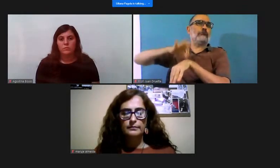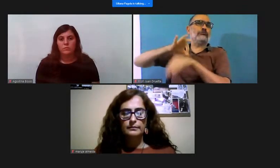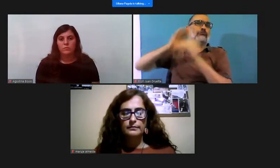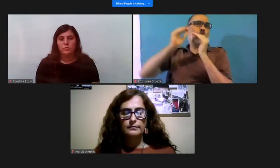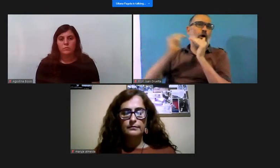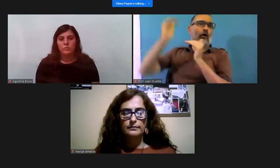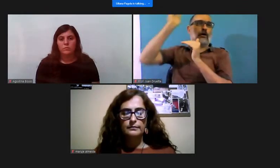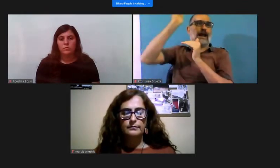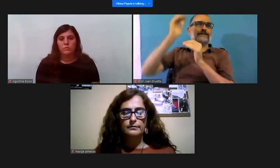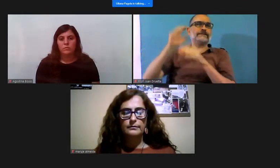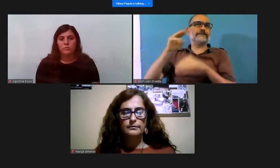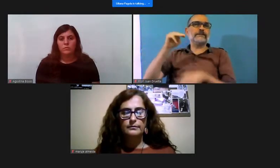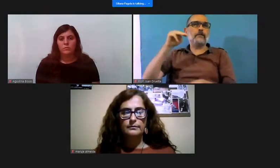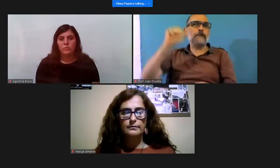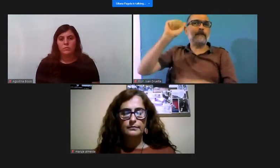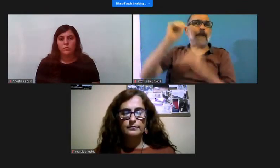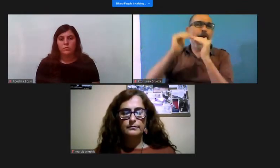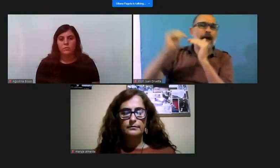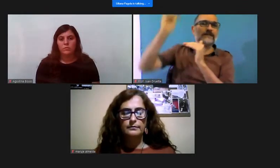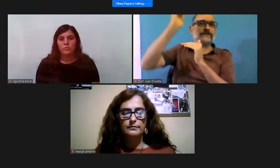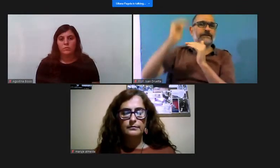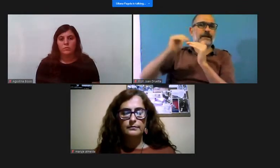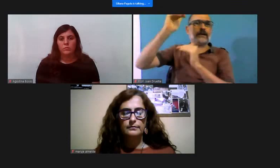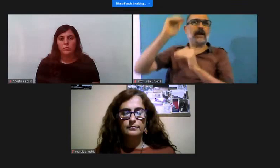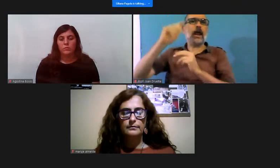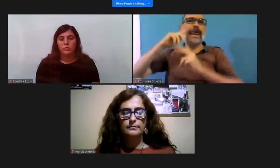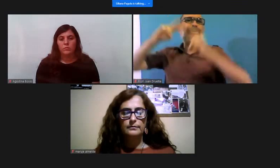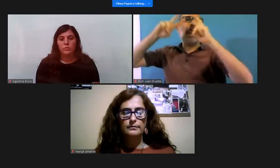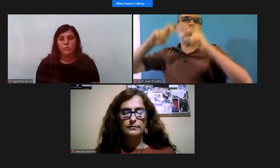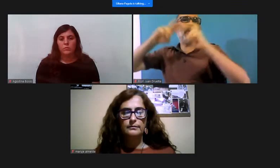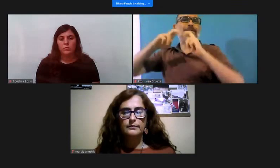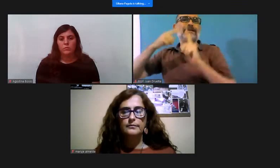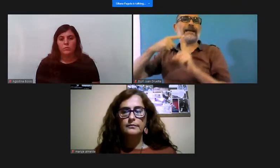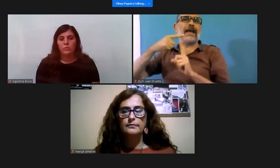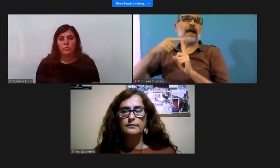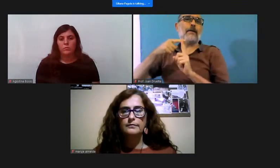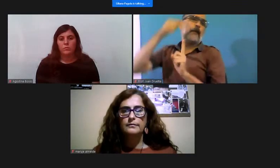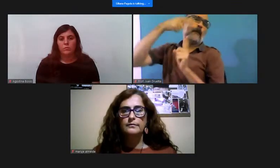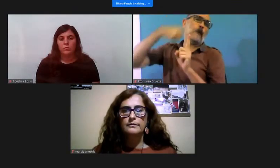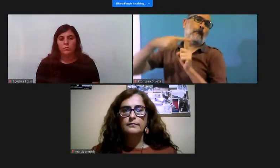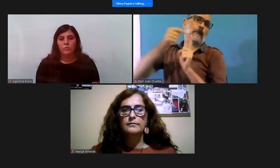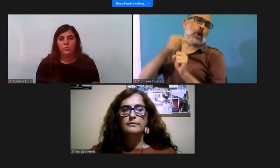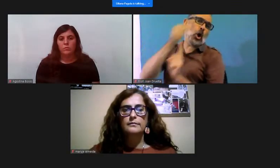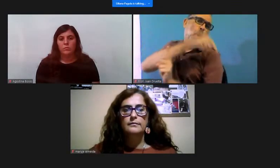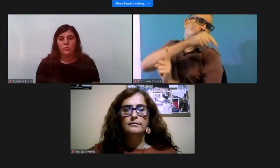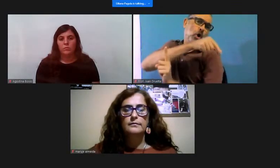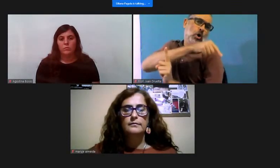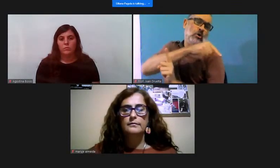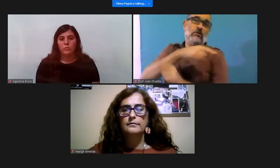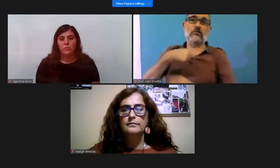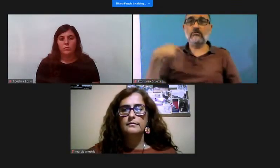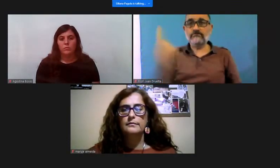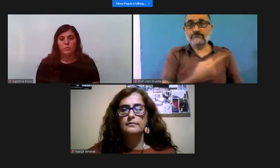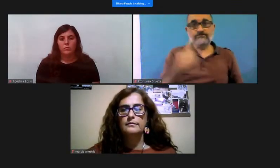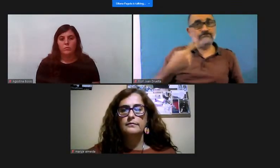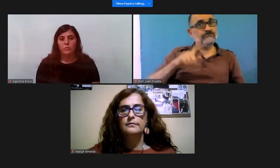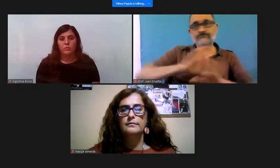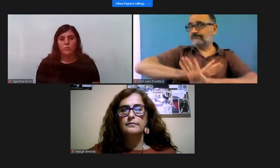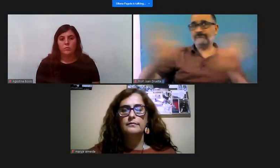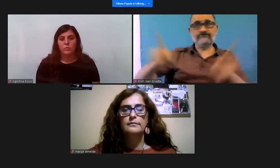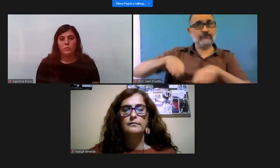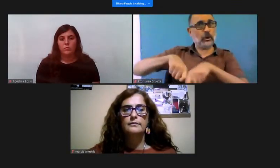el tema de que las personas se profesionalizan o acceden a un título, por ejemplo, de doctor, doctora